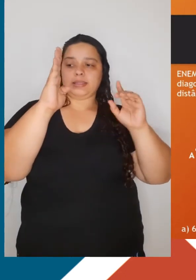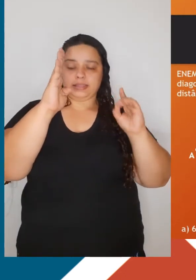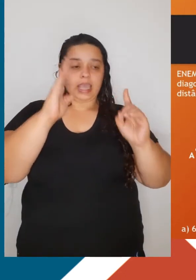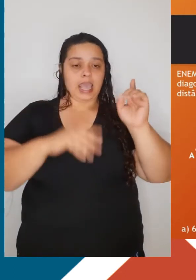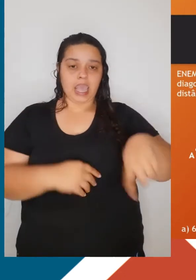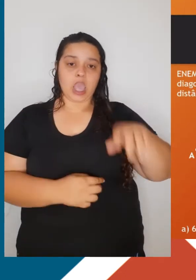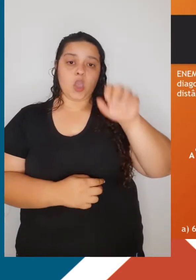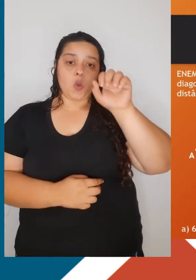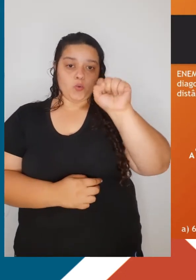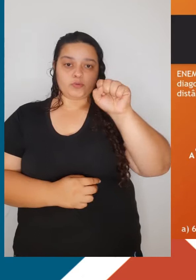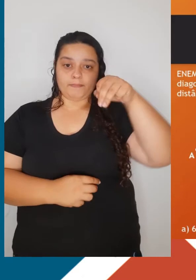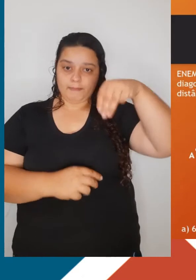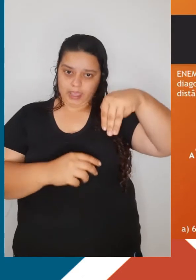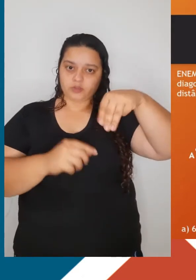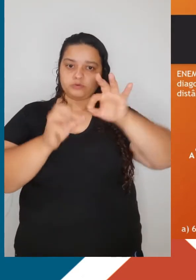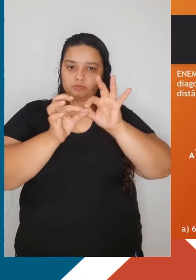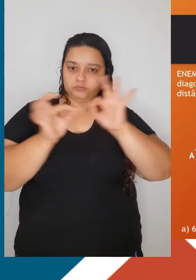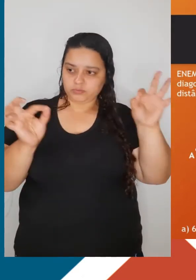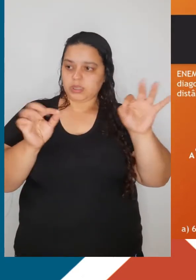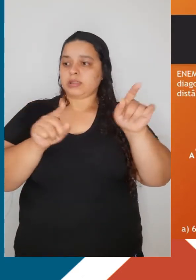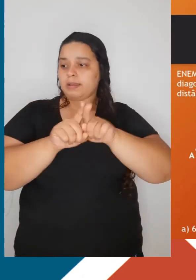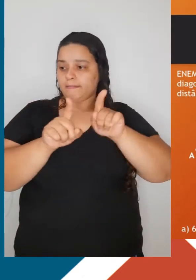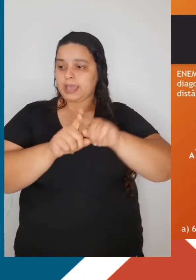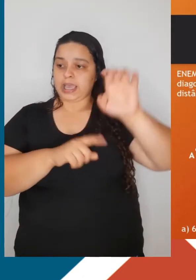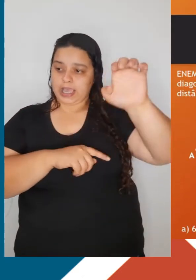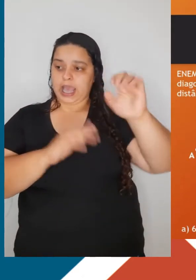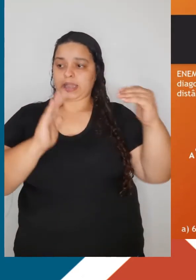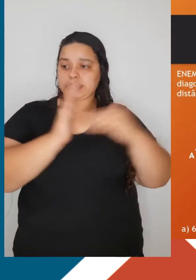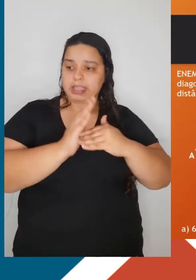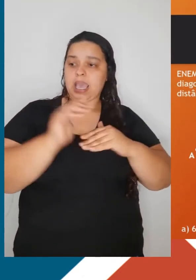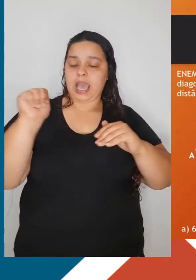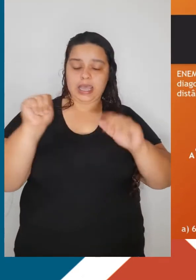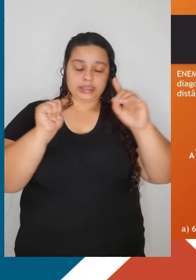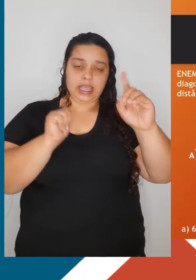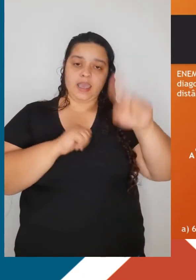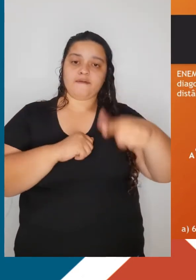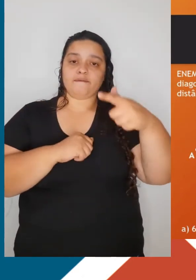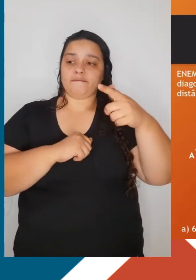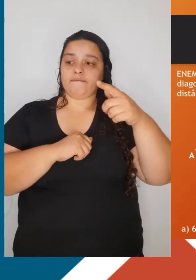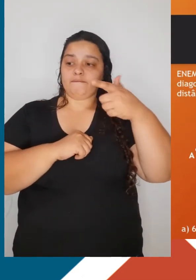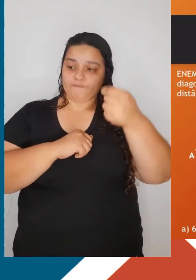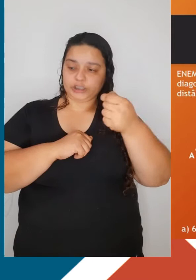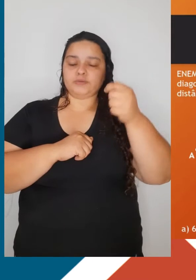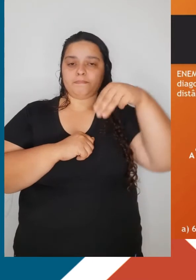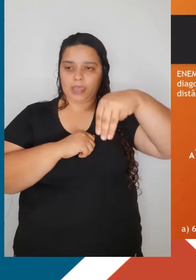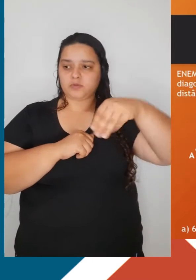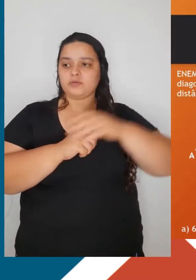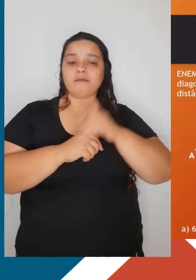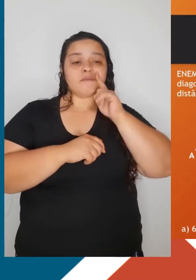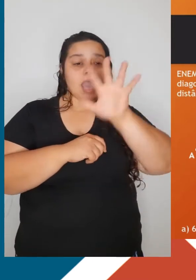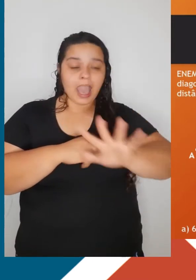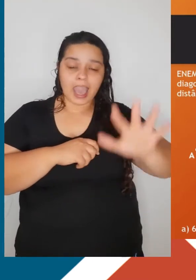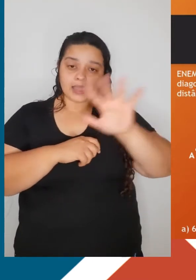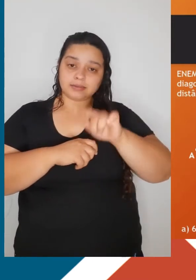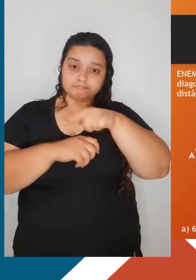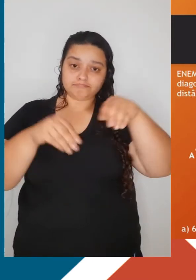AD é de 8 metros e a distância do ponto E a AD é de 20 metros. A área em metro